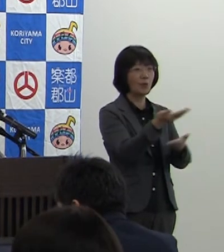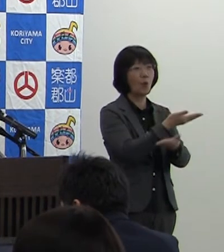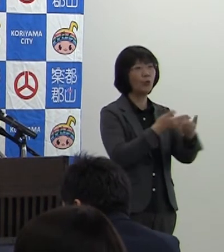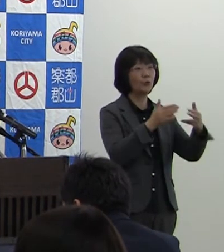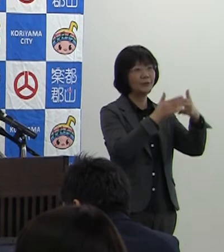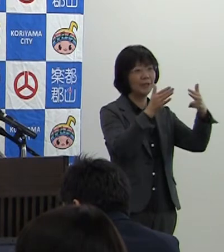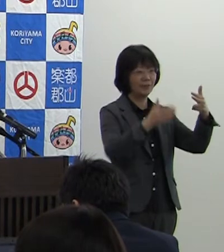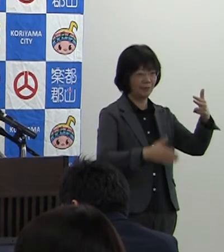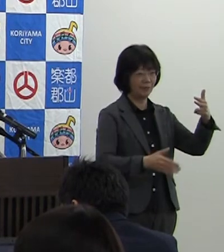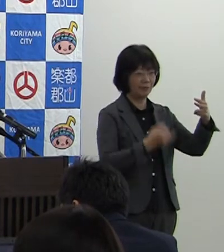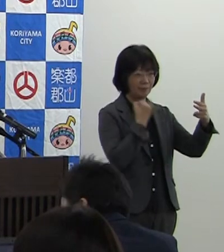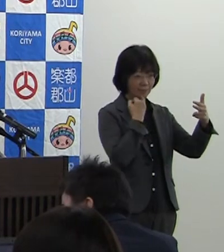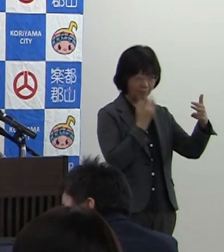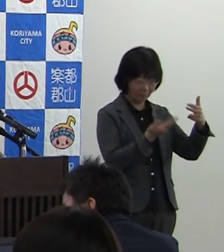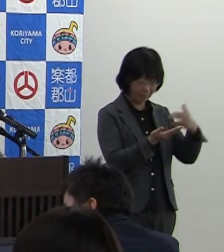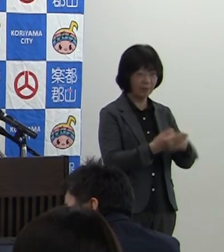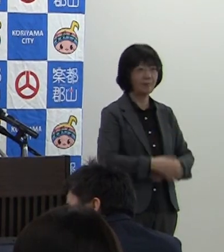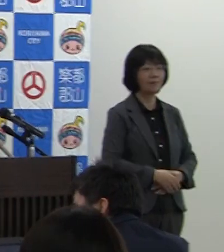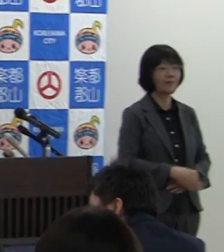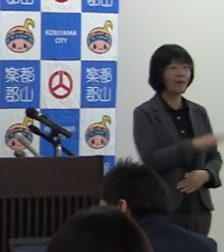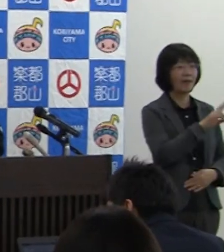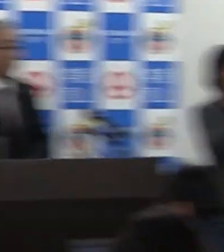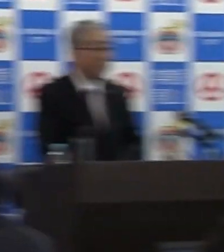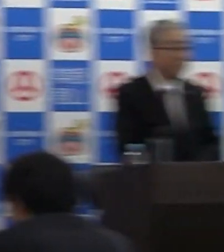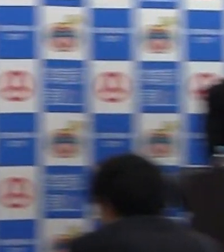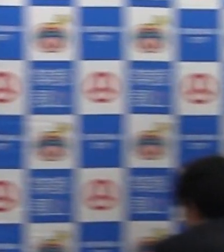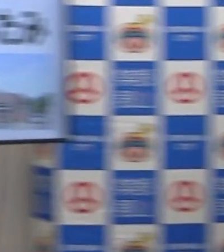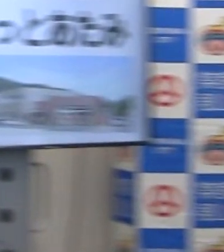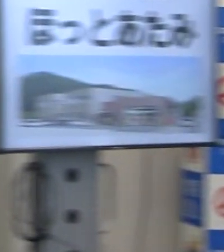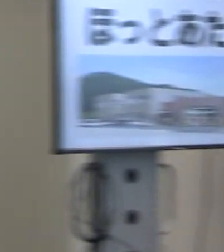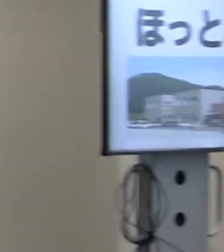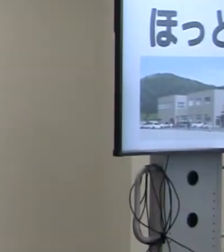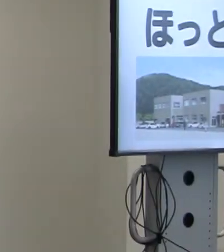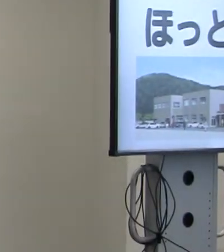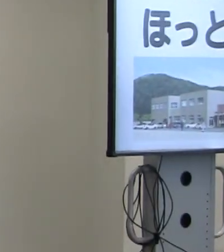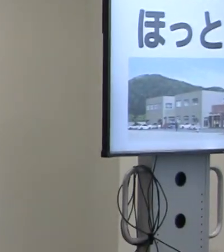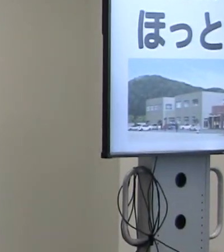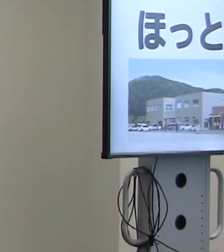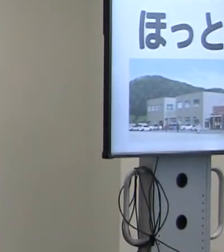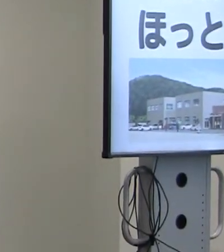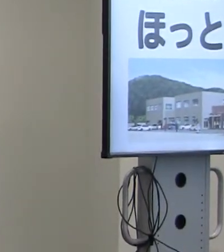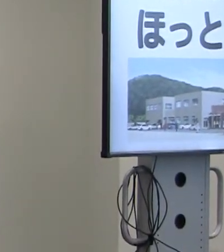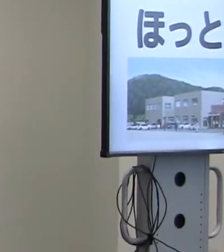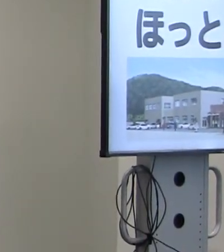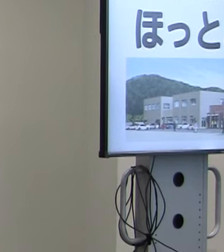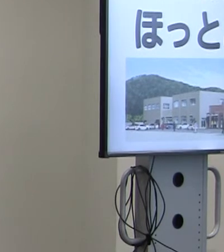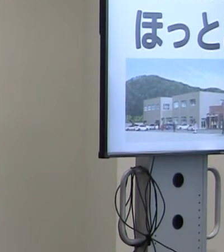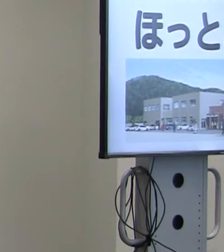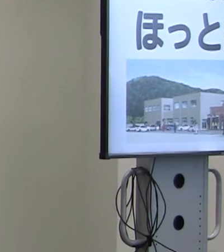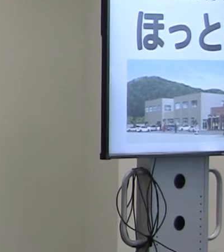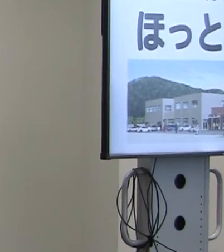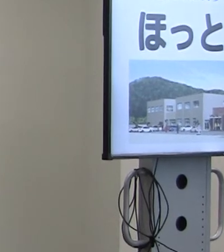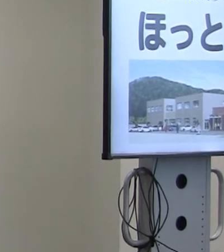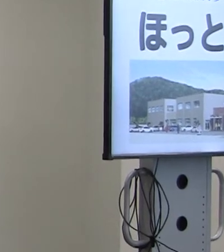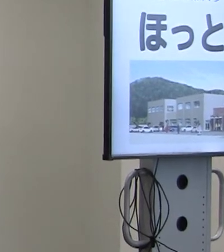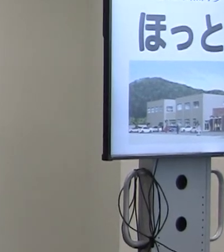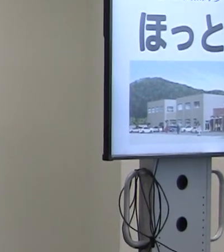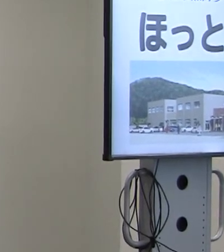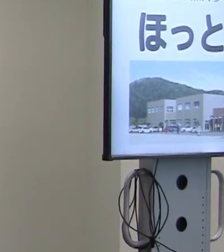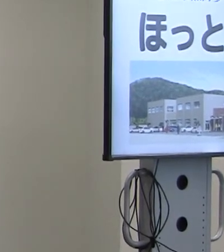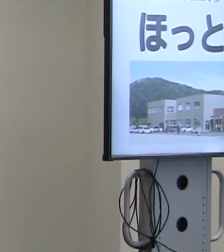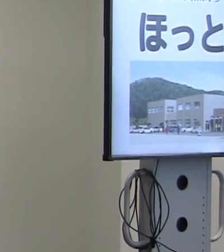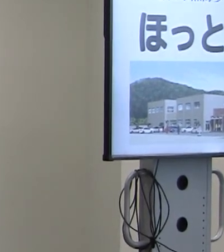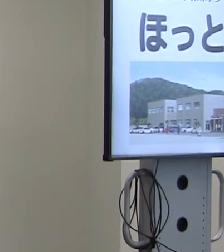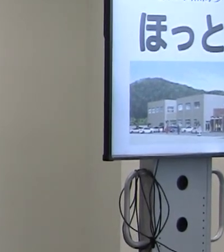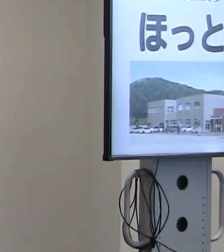はい、ということで平成29年、条例に制定をしたところでございます。 最後市長に振ります